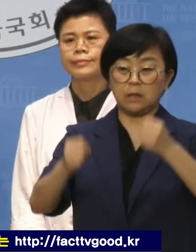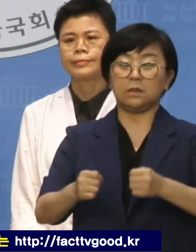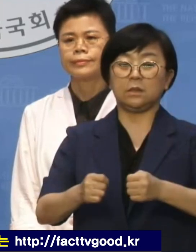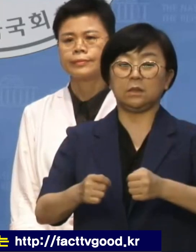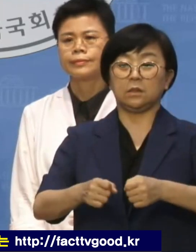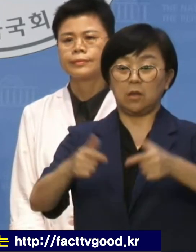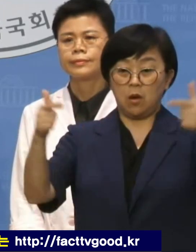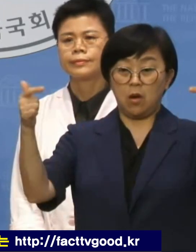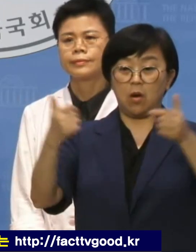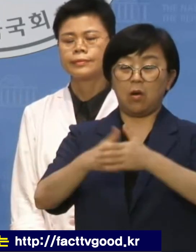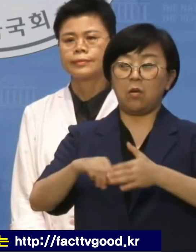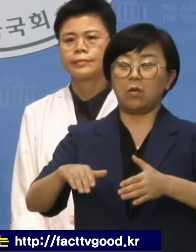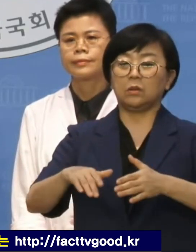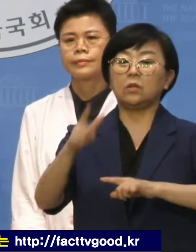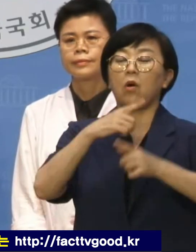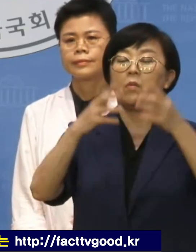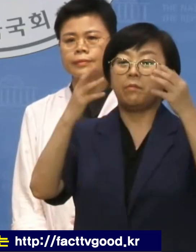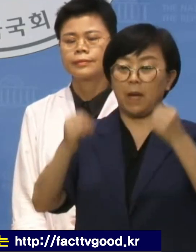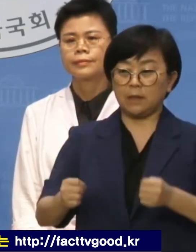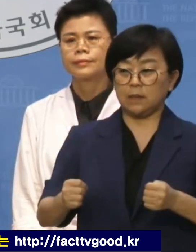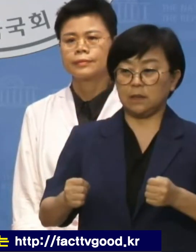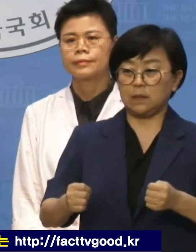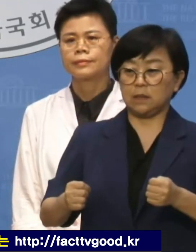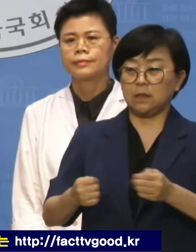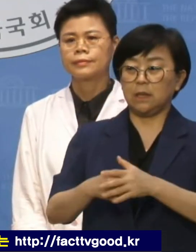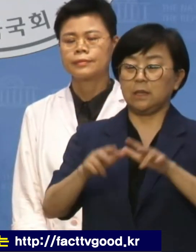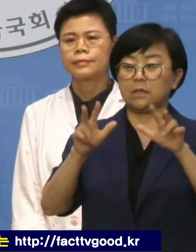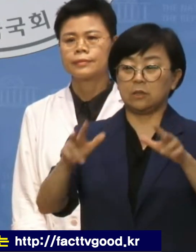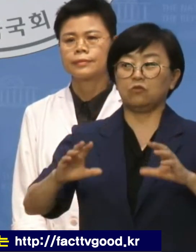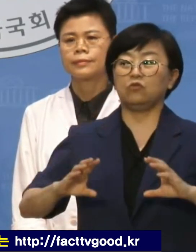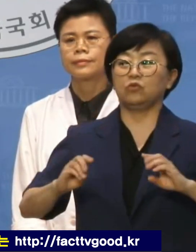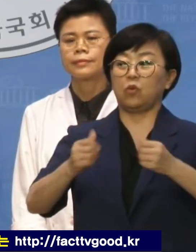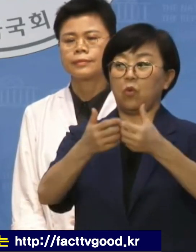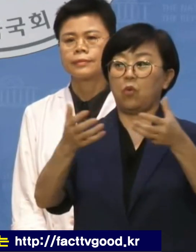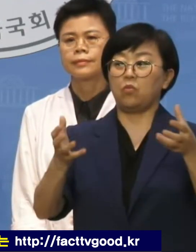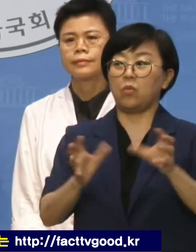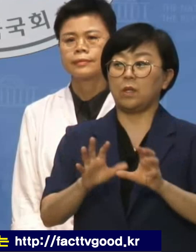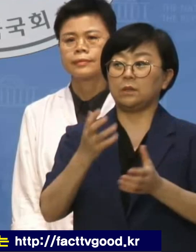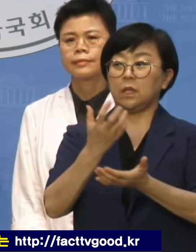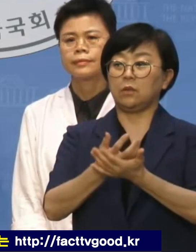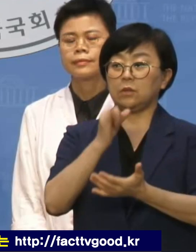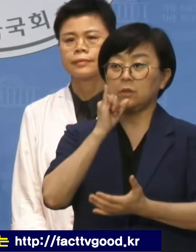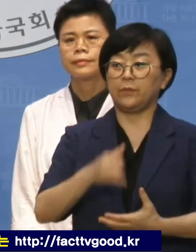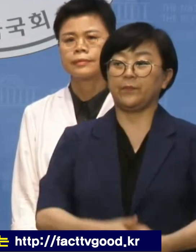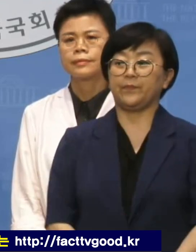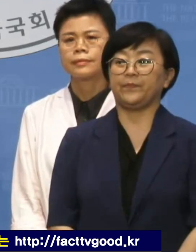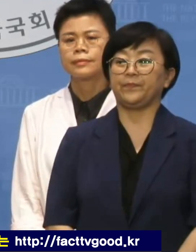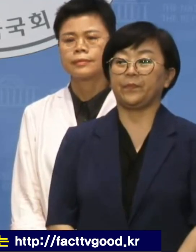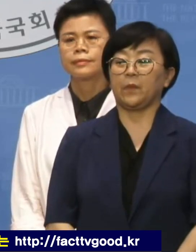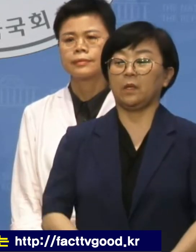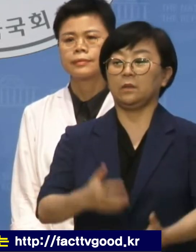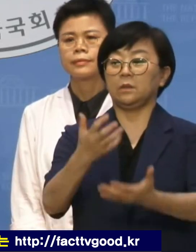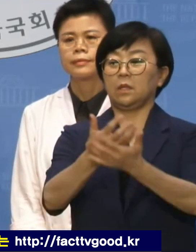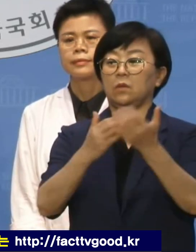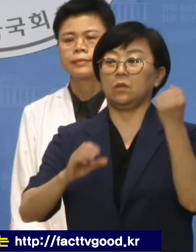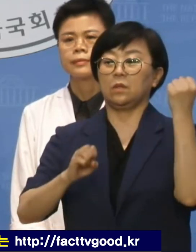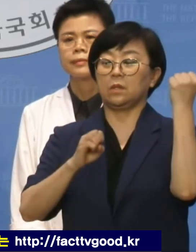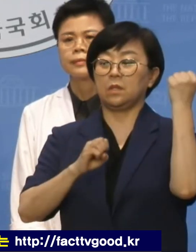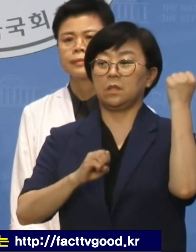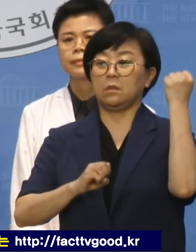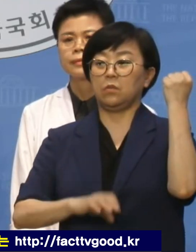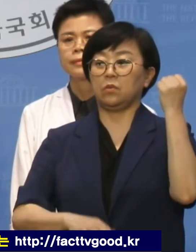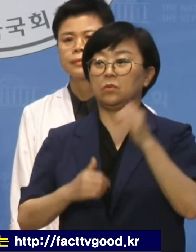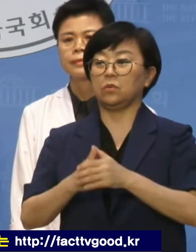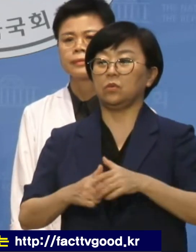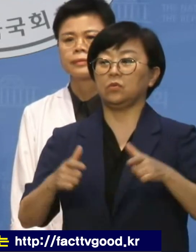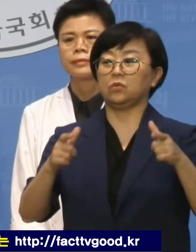늘어나고 실제 마을을 훨씬 더 많이 지나는 것으로 지금 국토부가 밝힌 자료도 나와 있습니다. 그래서 실제 그 자료를 바탕으로